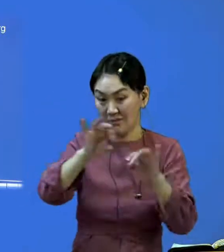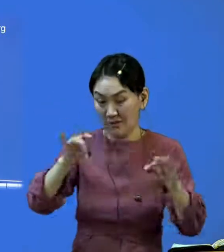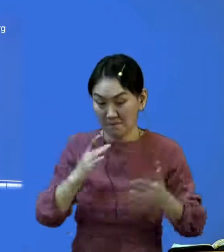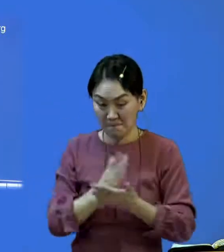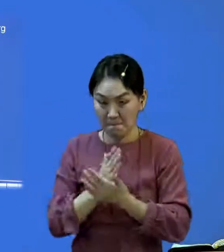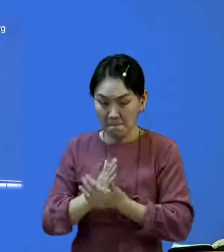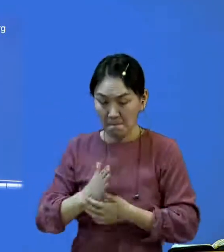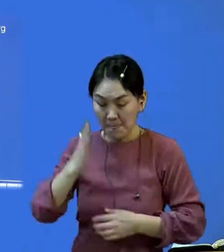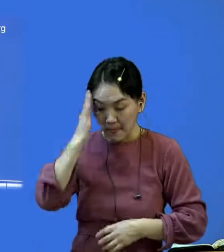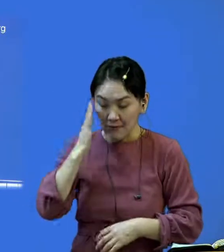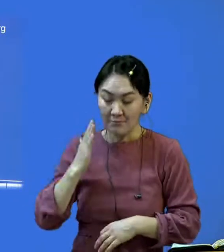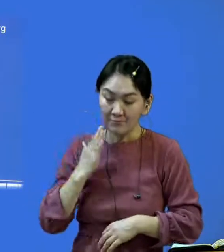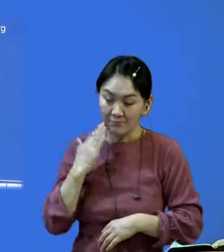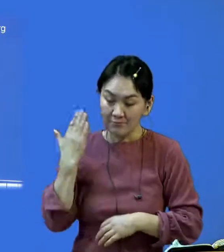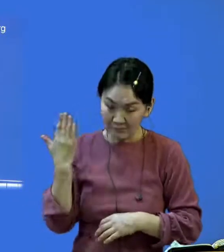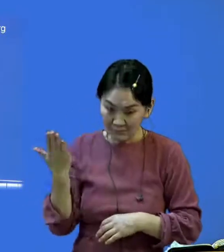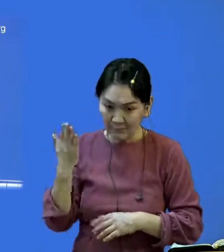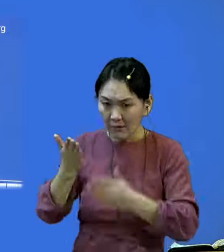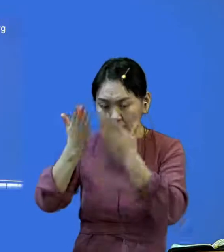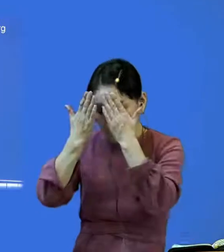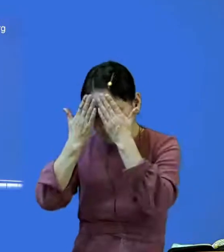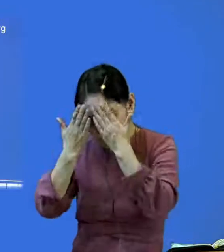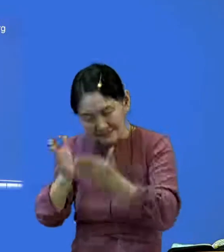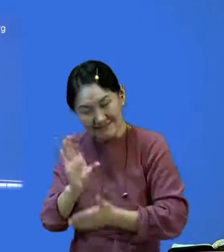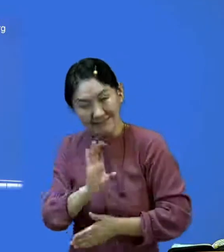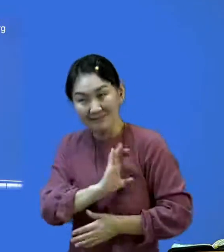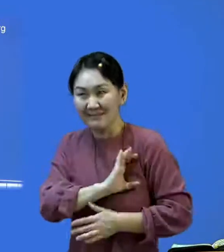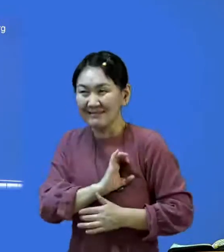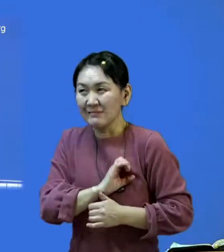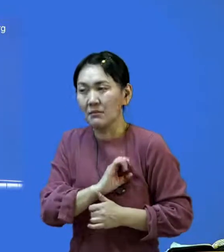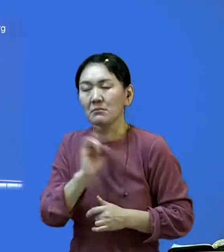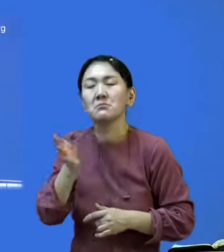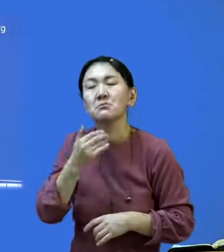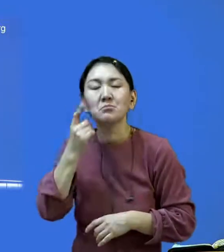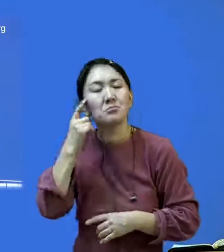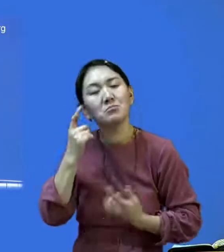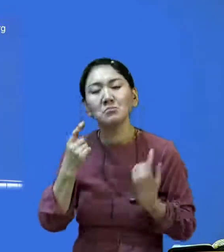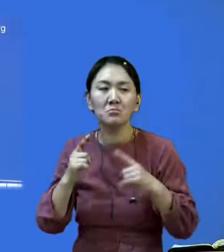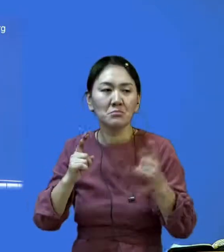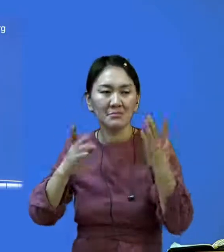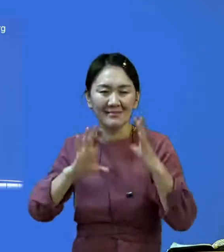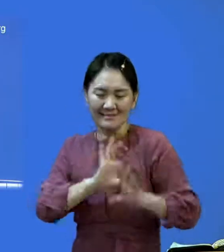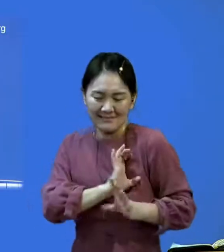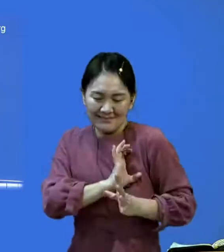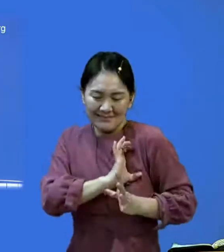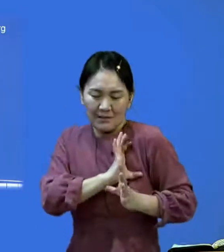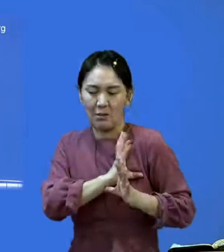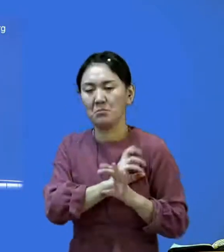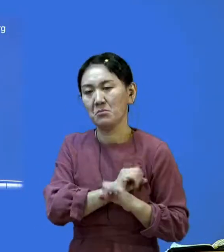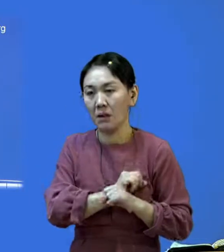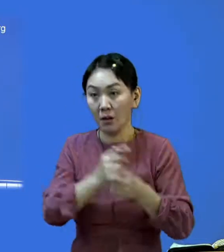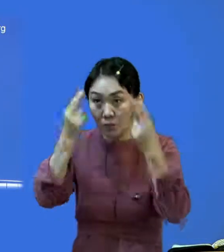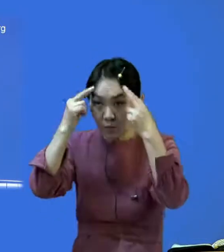эцэг ихтэй талархах сэтгэл нь чунтартчдаг, дээрээс нь дуулууртай байдаггүй,